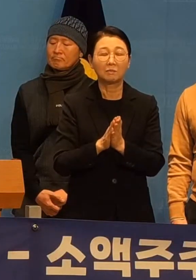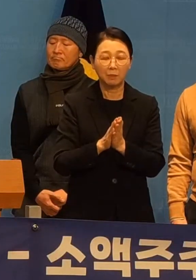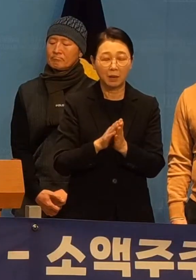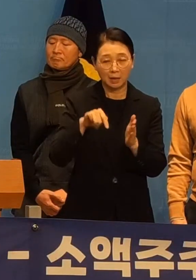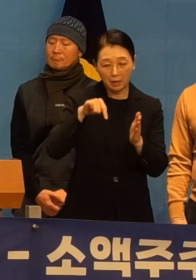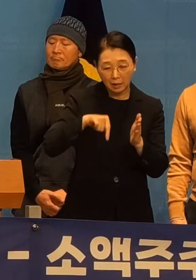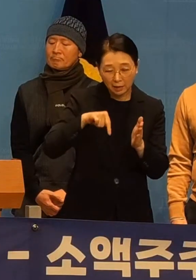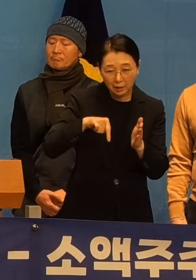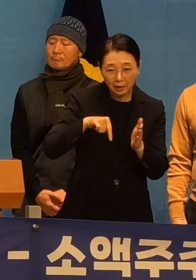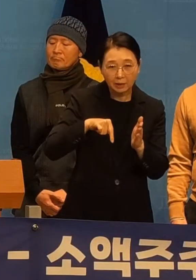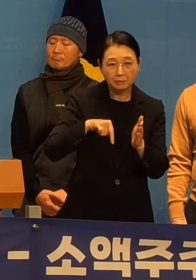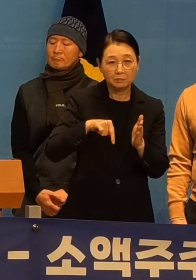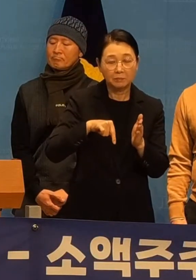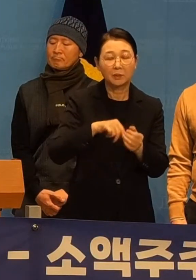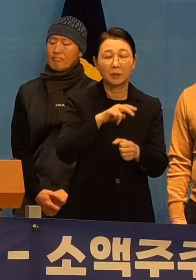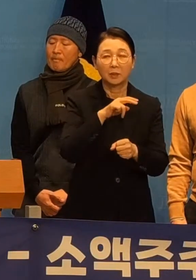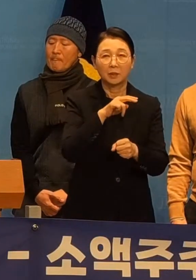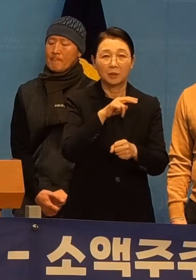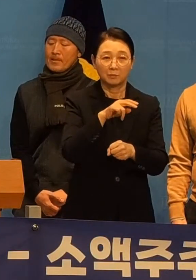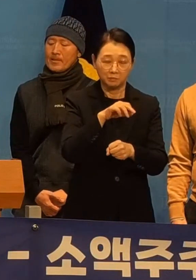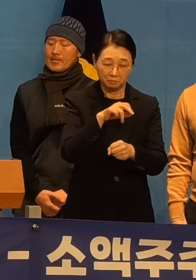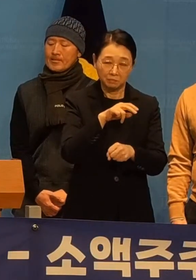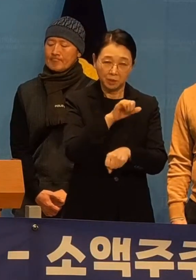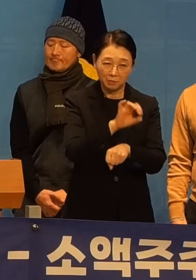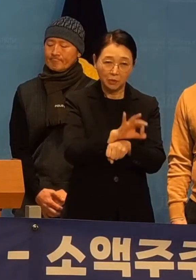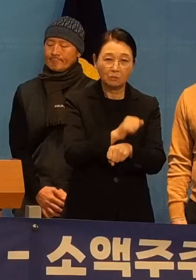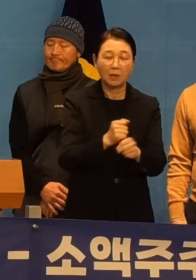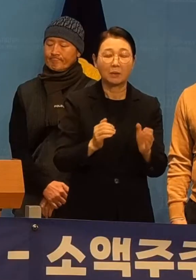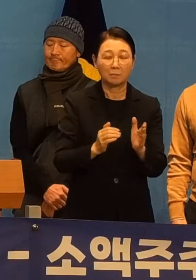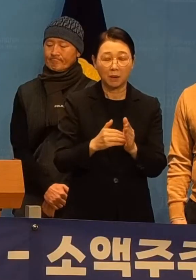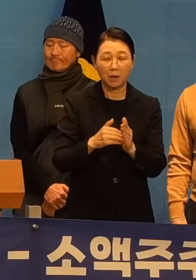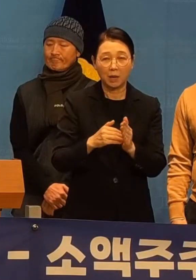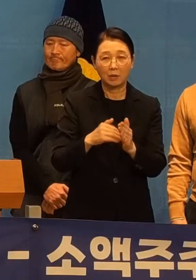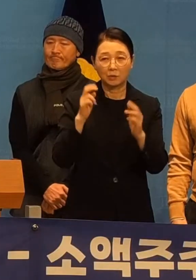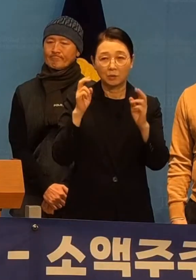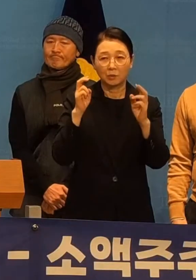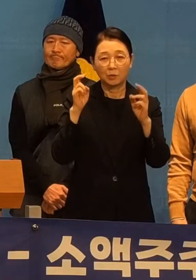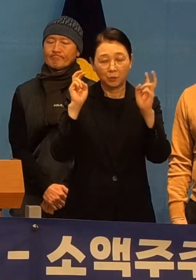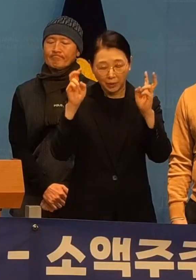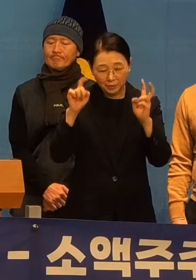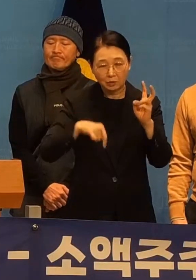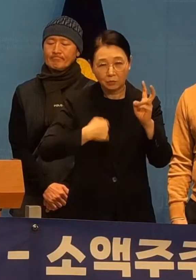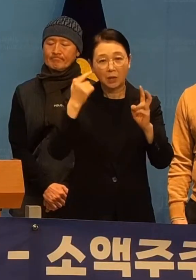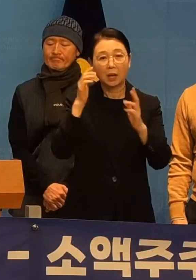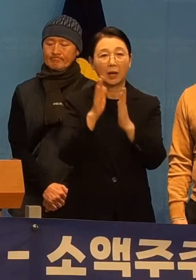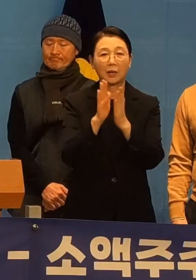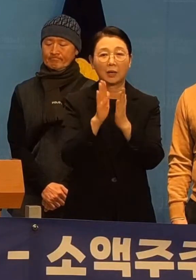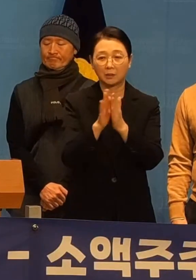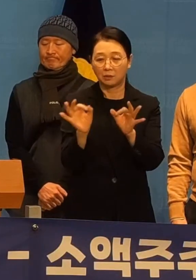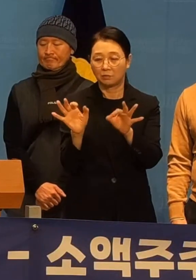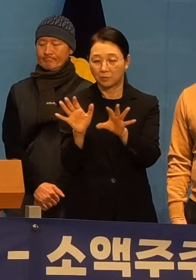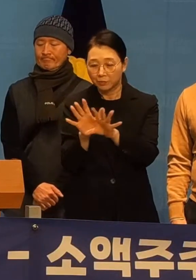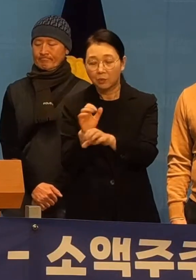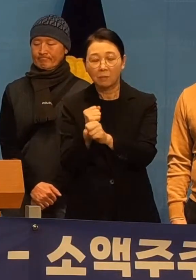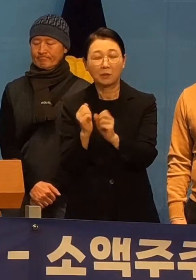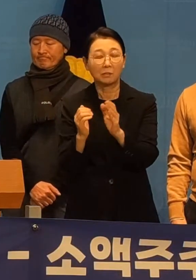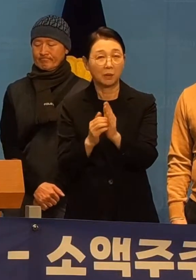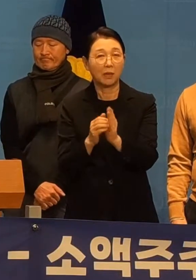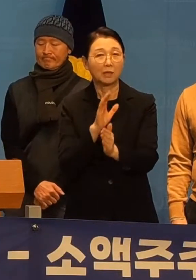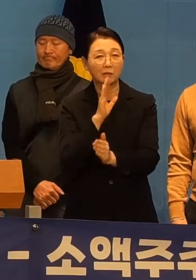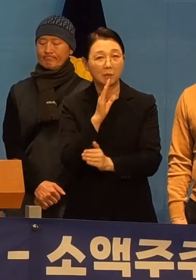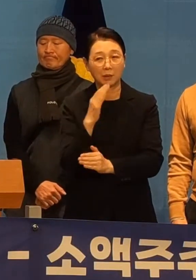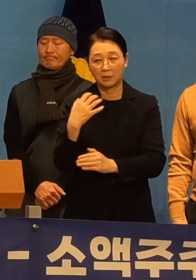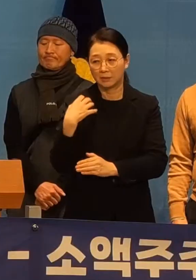추진하고 이를 자사주 소각으로 연결하는 조치를 결단해 주신 점은 진정으로 책임 있는